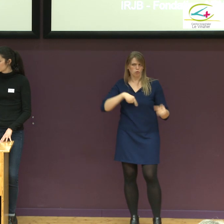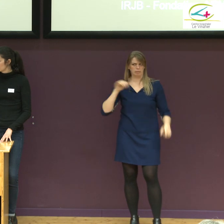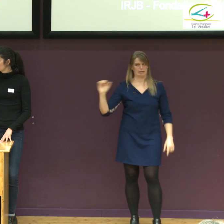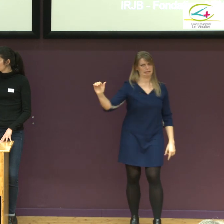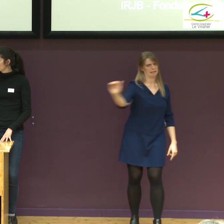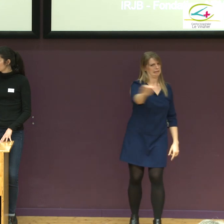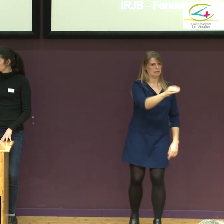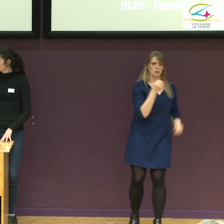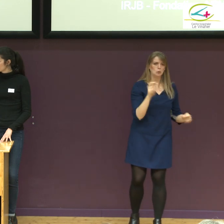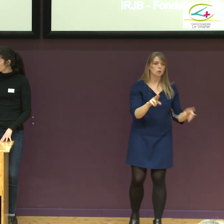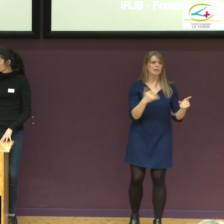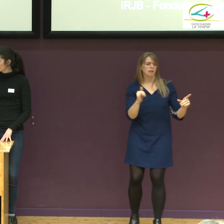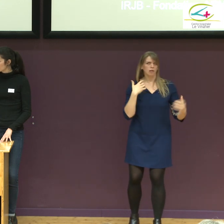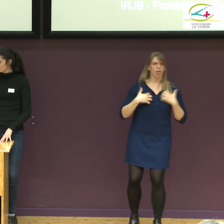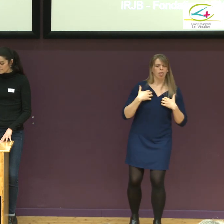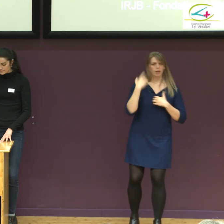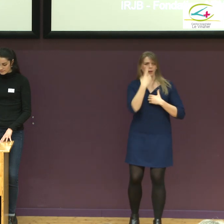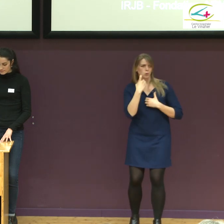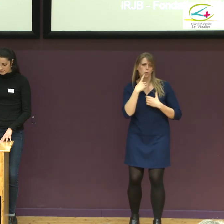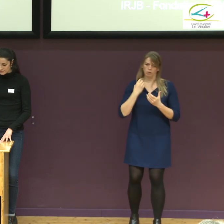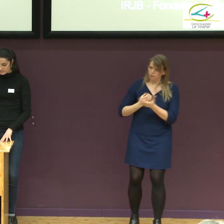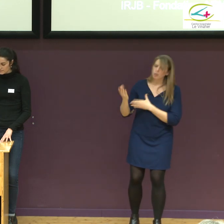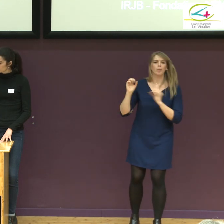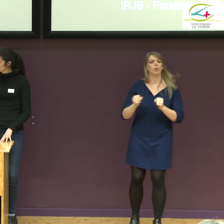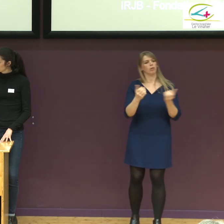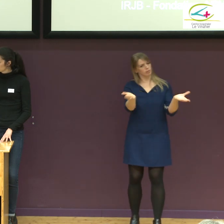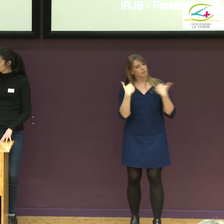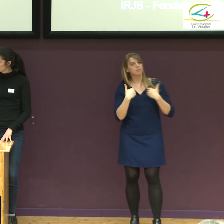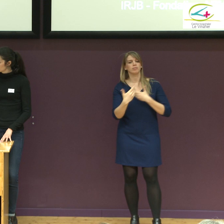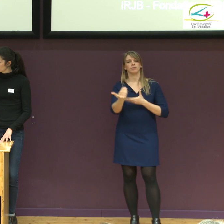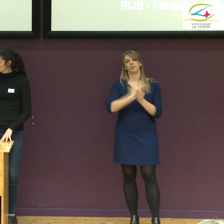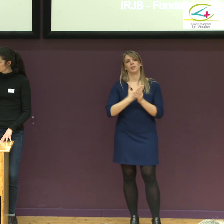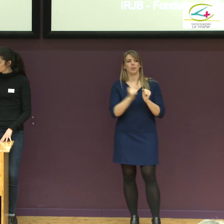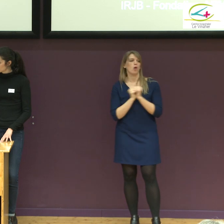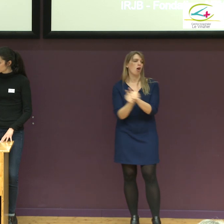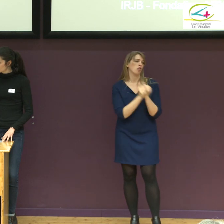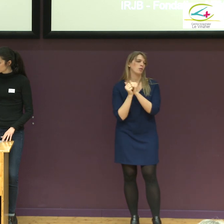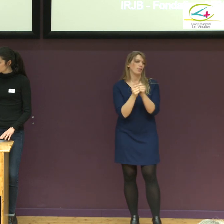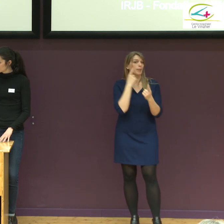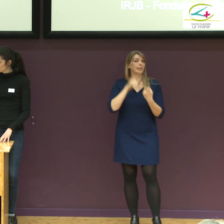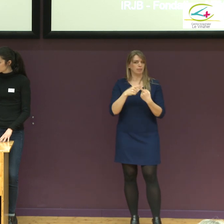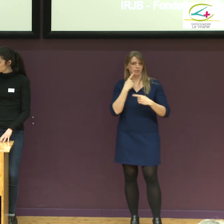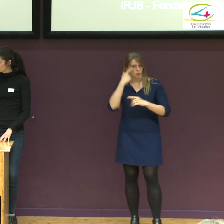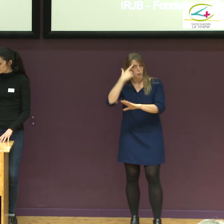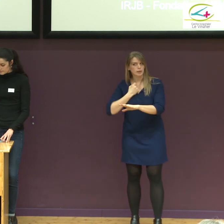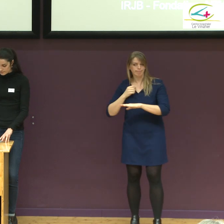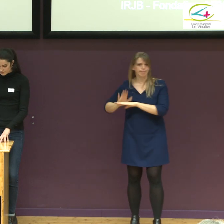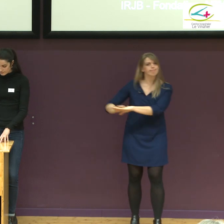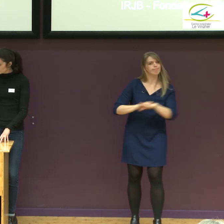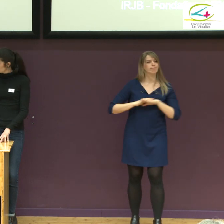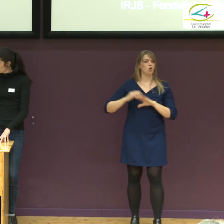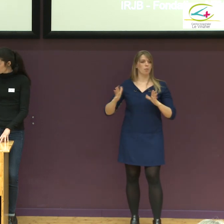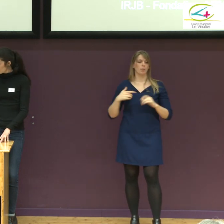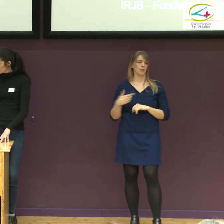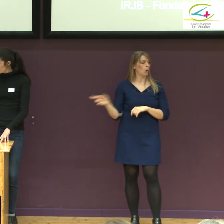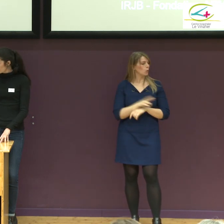par moment, mais voilà, s'il y a des questions, s'il y a des remarques, allez-y, on est vraiment là pour discuter tous ensemble de ces question de prévention du suicide. Et donc je rends le micro